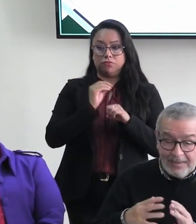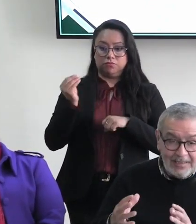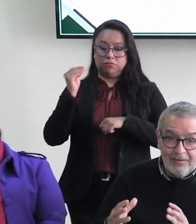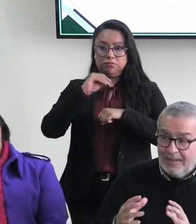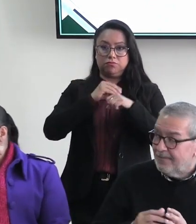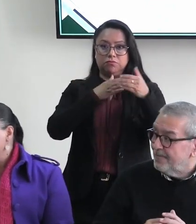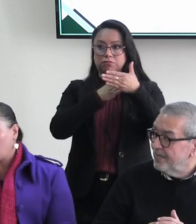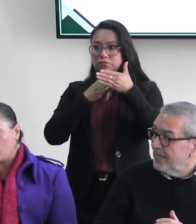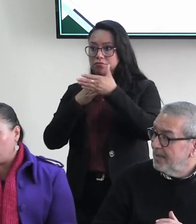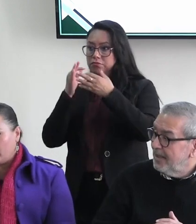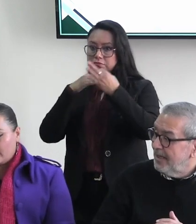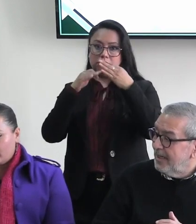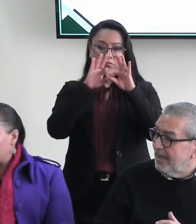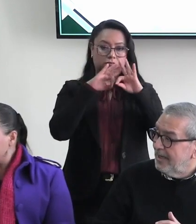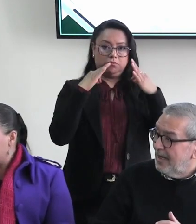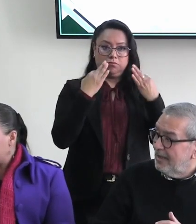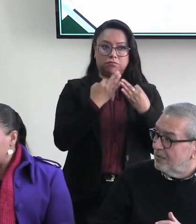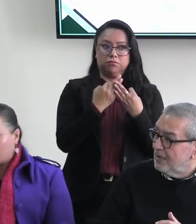de toda índole